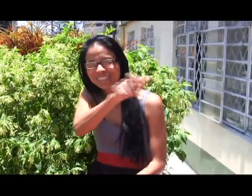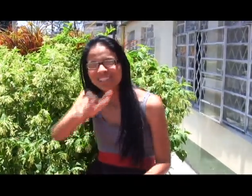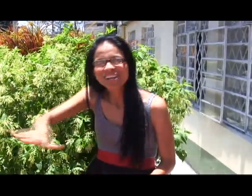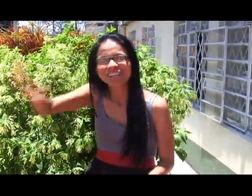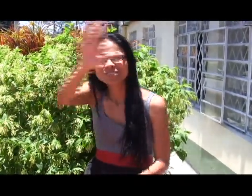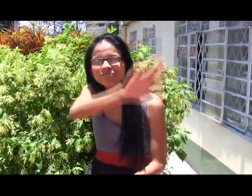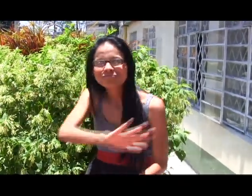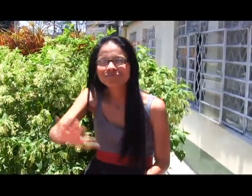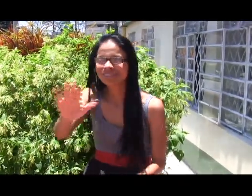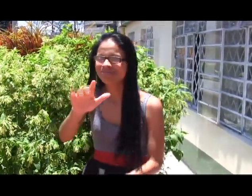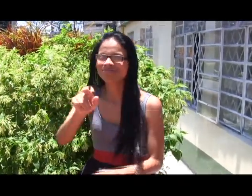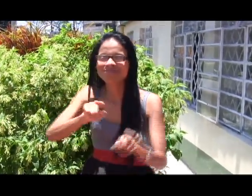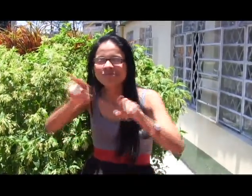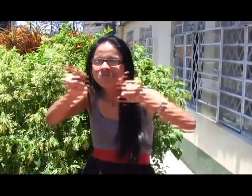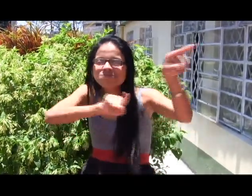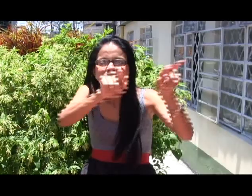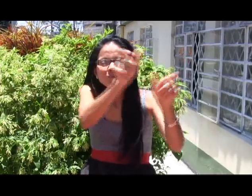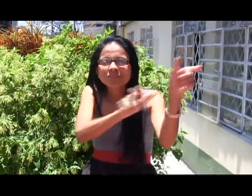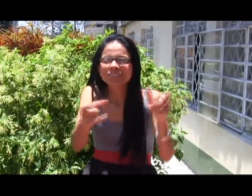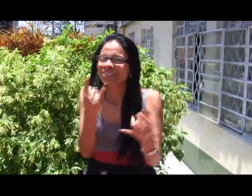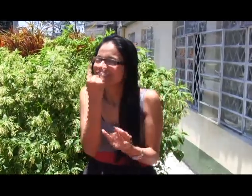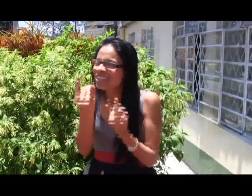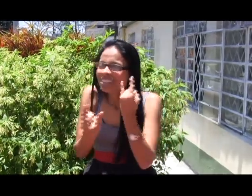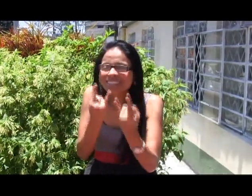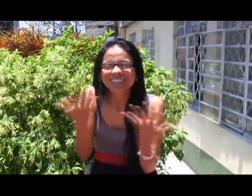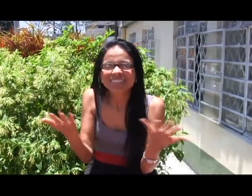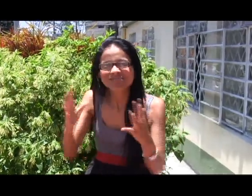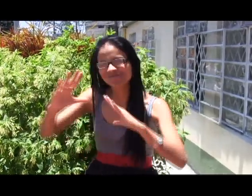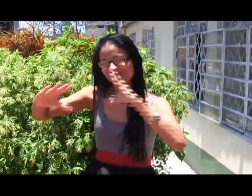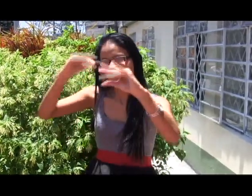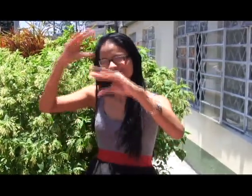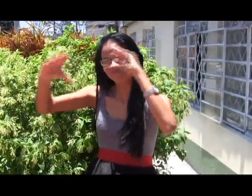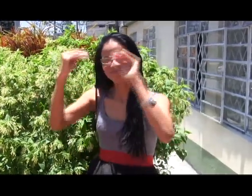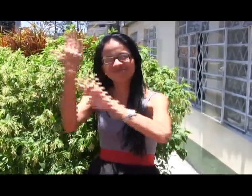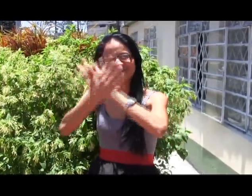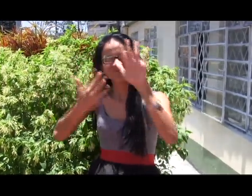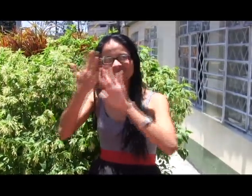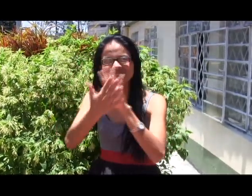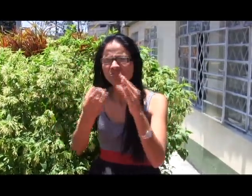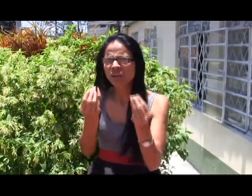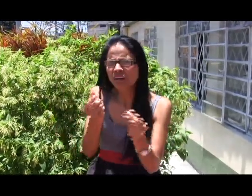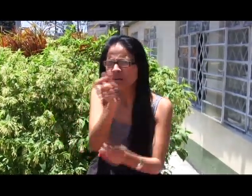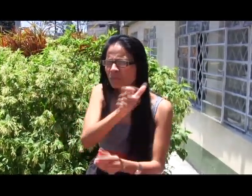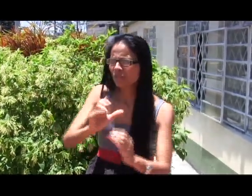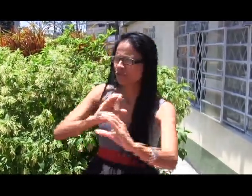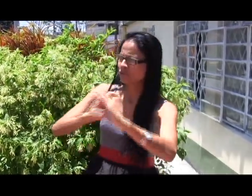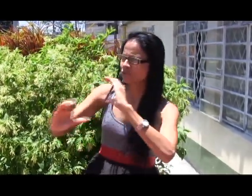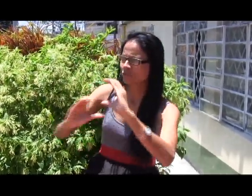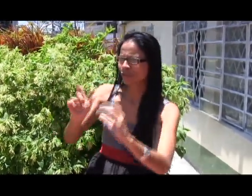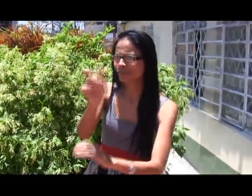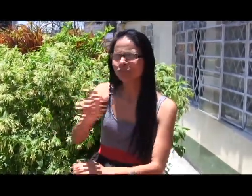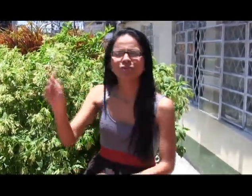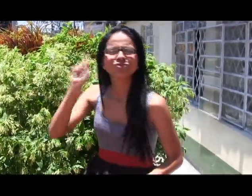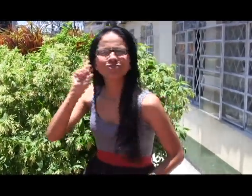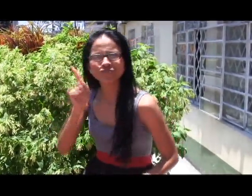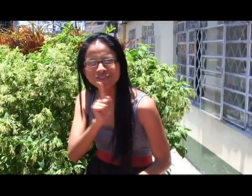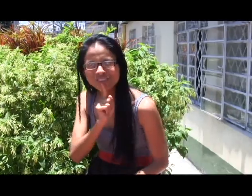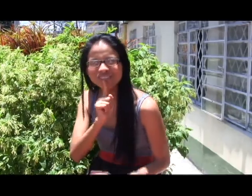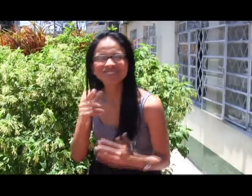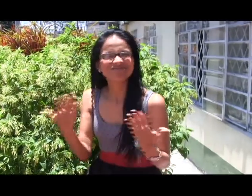A todas las personas del departamento que estén interesadas en aprender lengua de señas colombiana para comunicarse con las personas sordas, lo